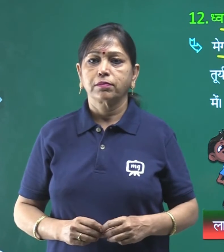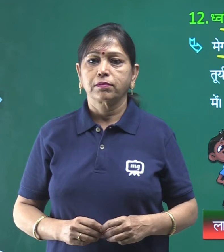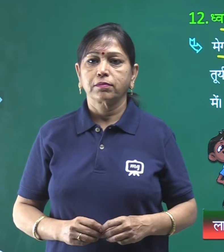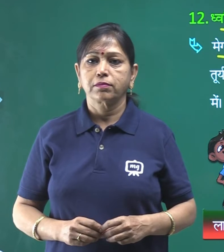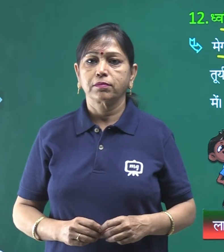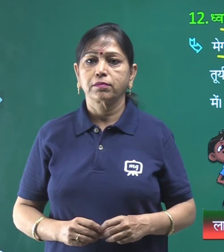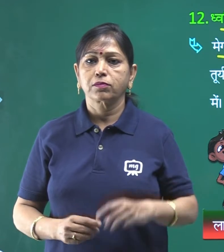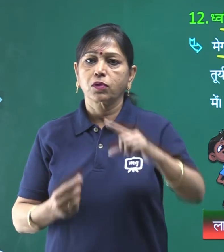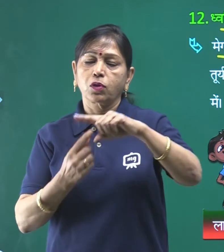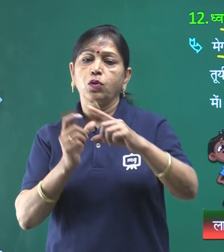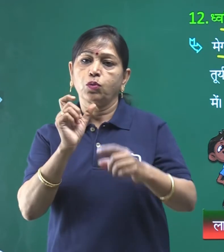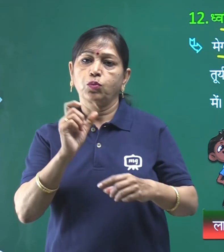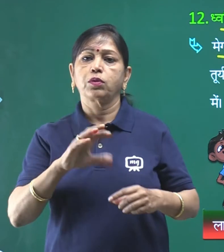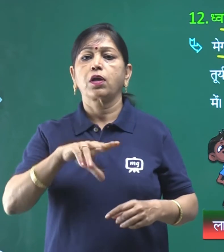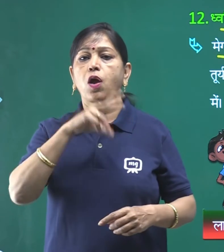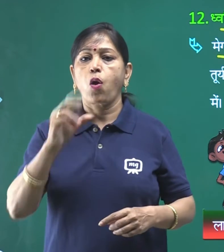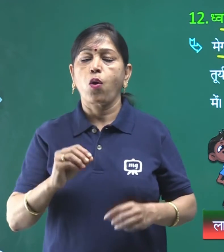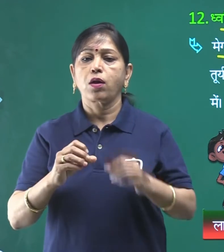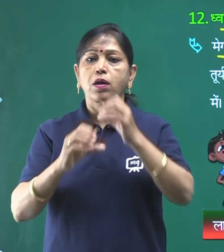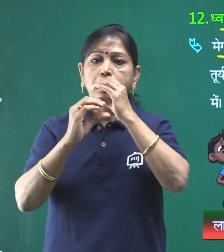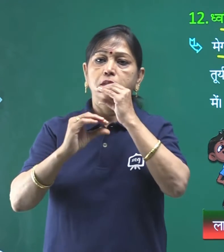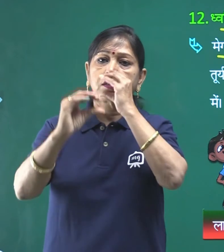तूर्य तथा शहनाई